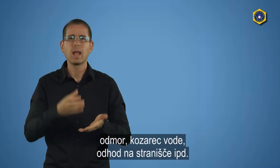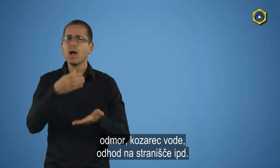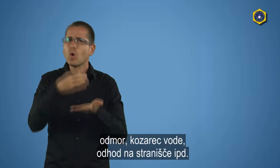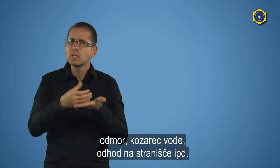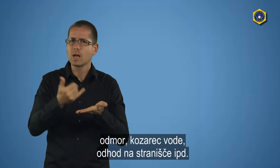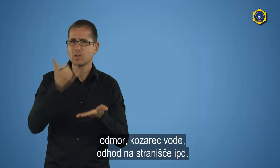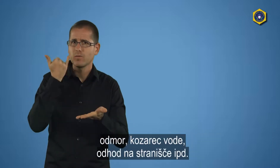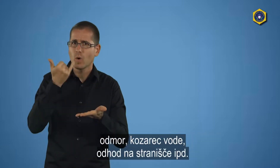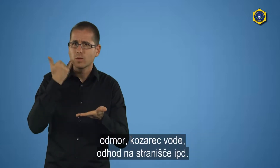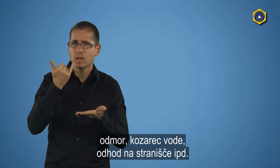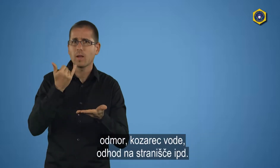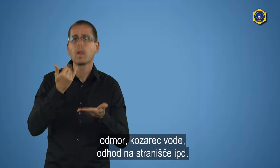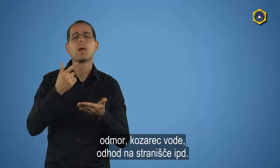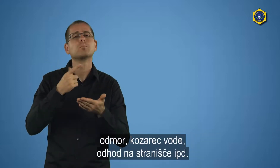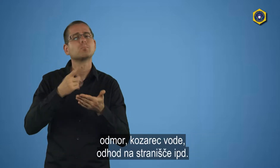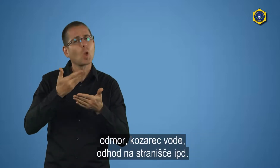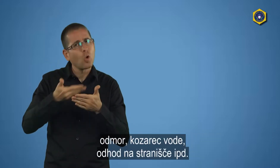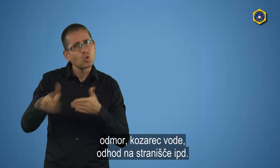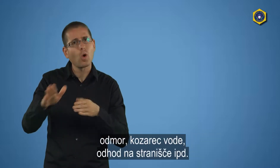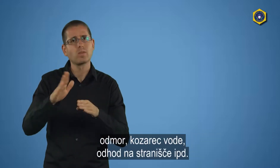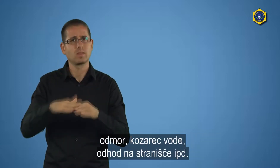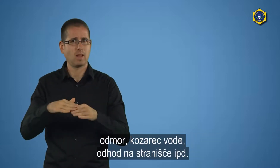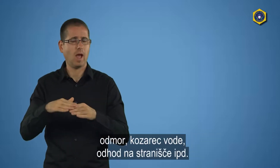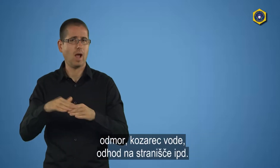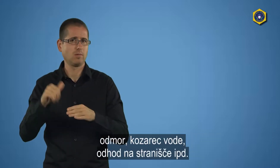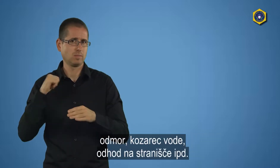vode, odhod na stranišče in podobno.